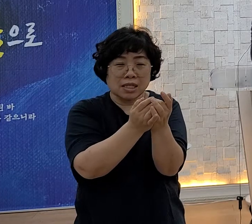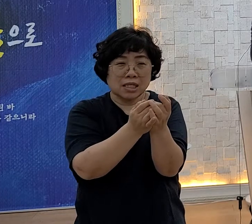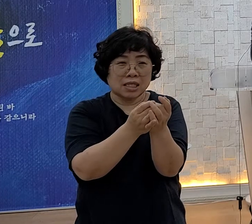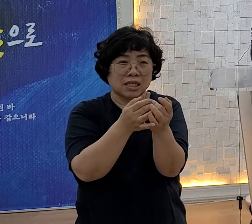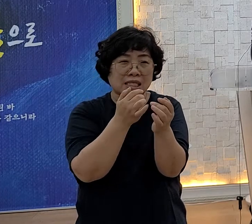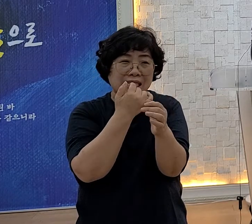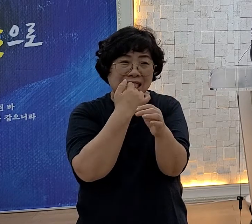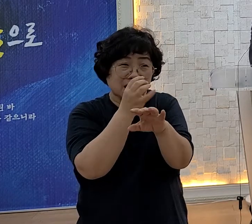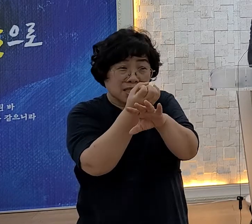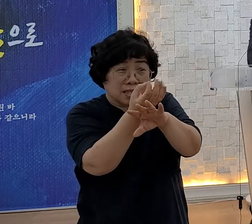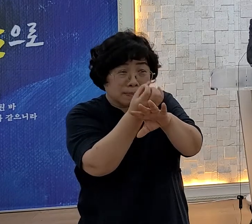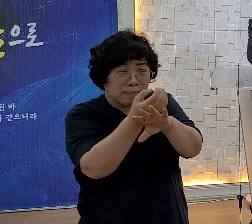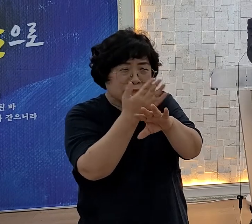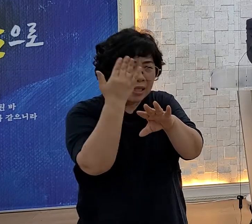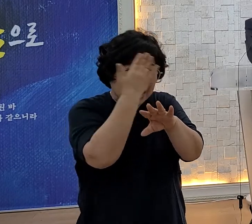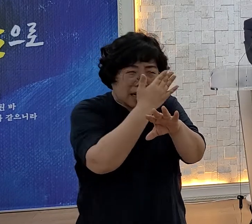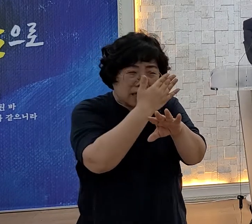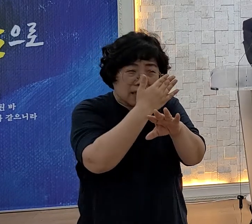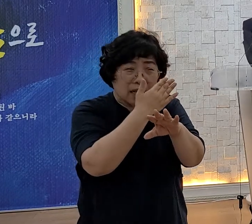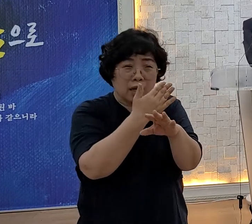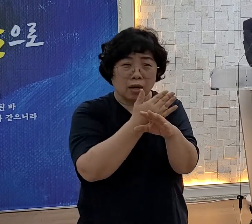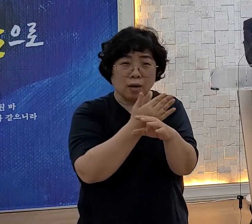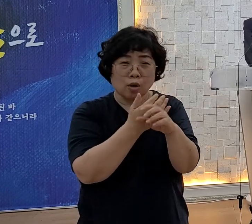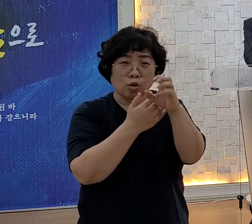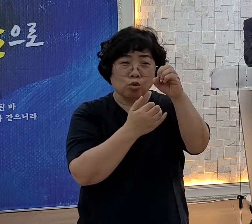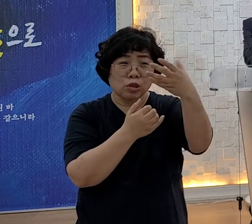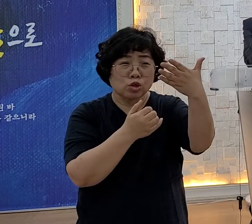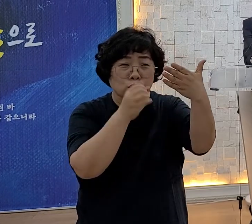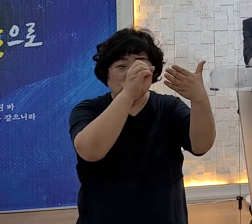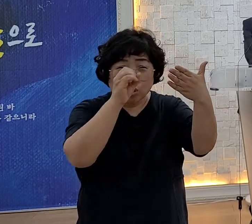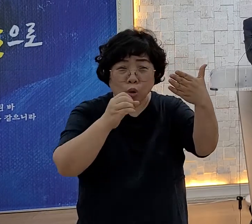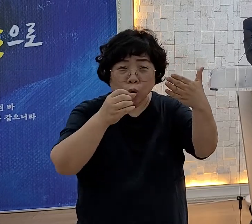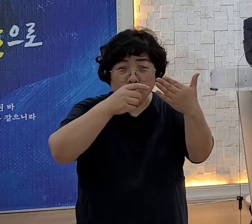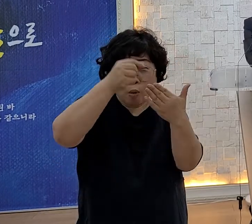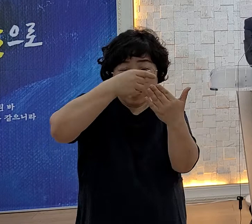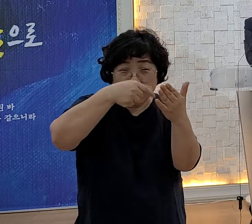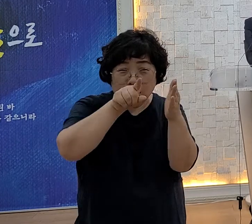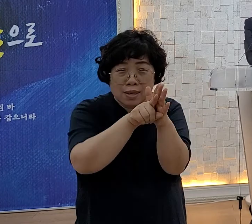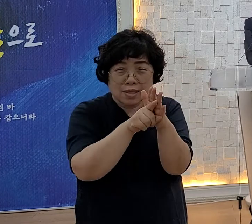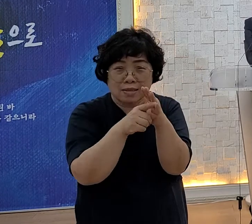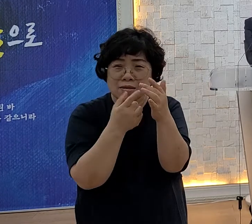경북 포항에. 그 포항 제철이 뭐 하는 거예요? 철을 재련하는.